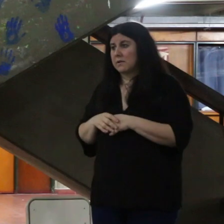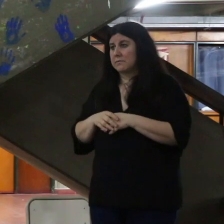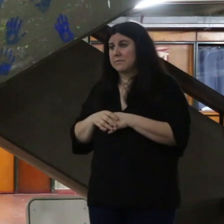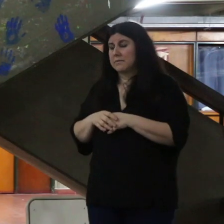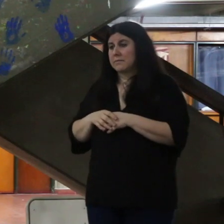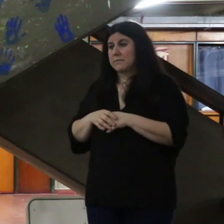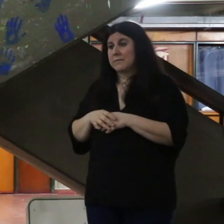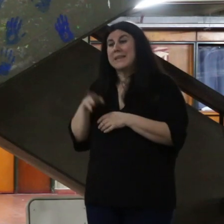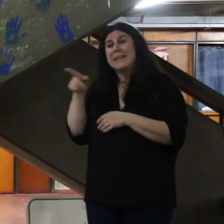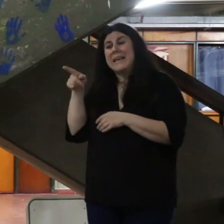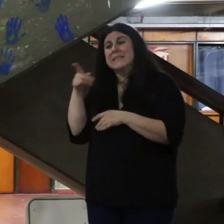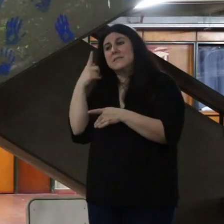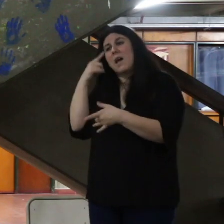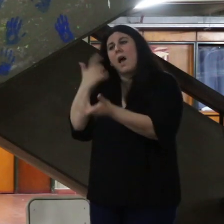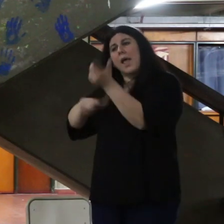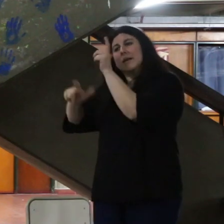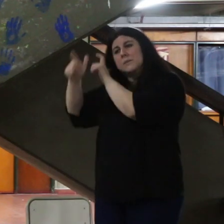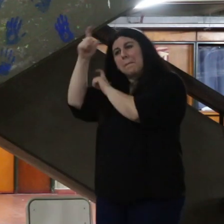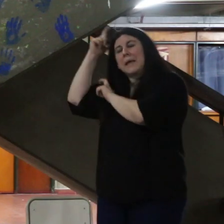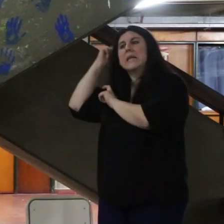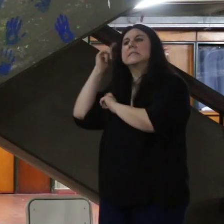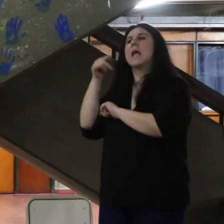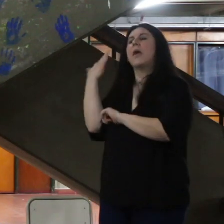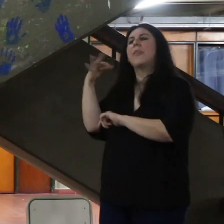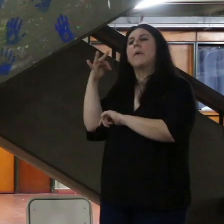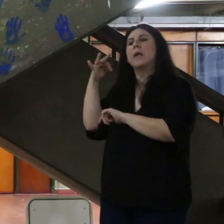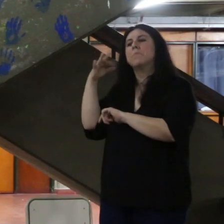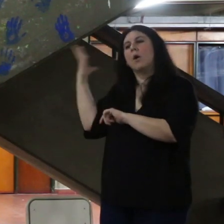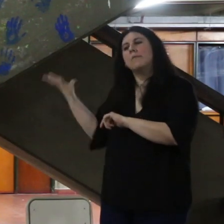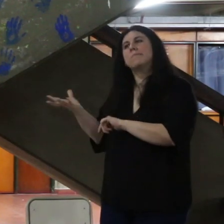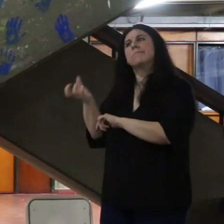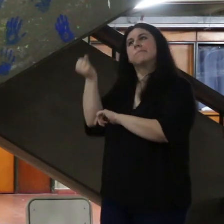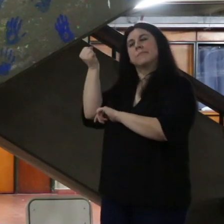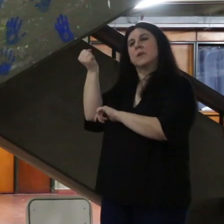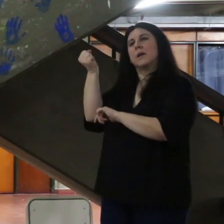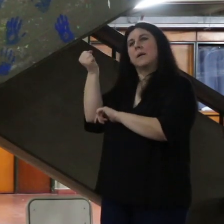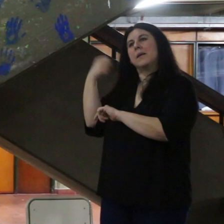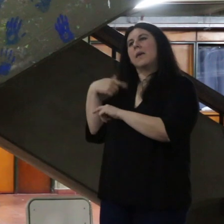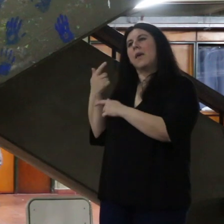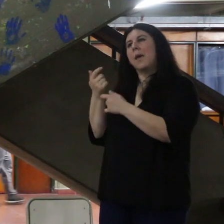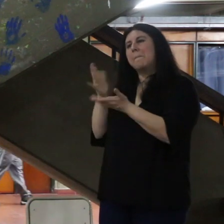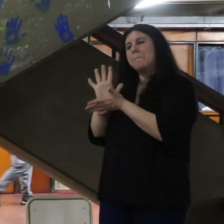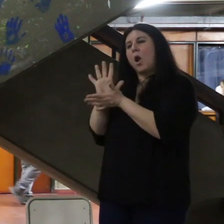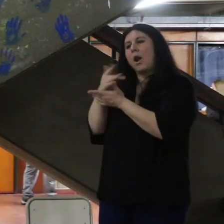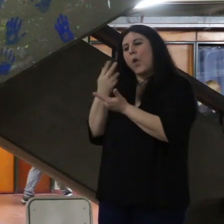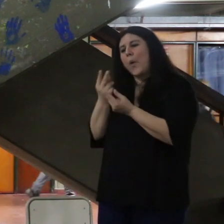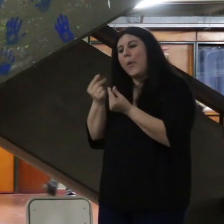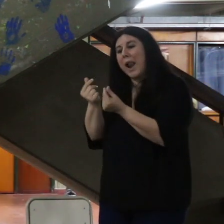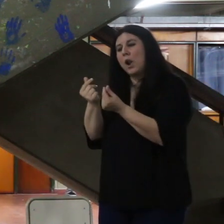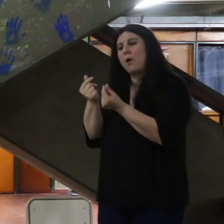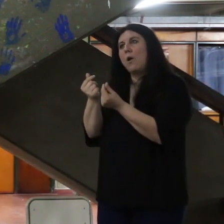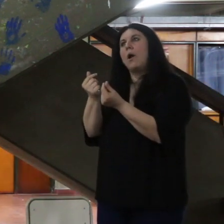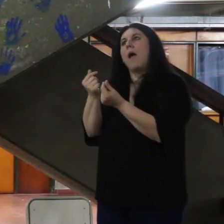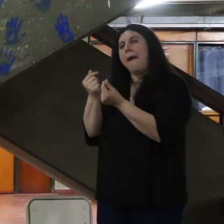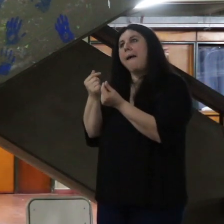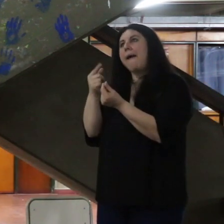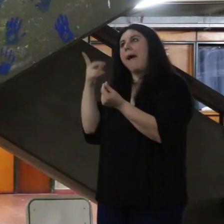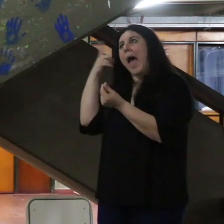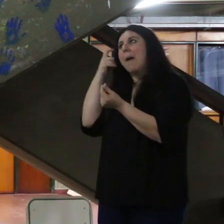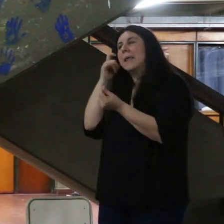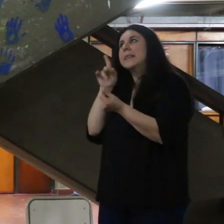Y son esas experiencias las que tenemos que recuperar y poner en valor hoy, para nuestros pibes y para nuestras